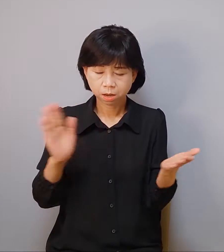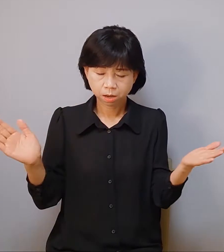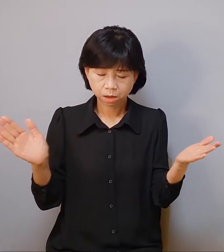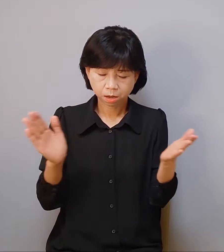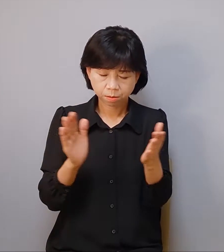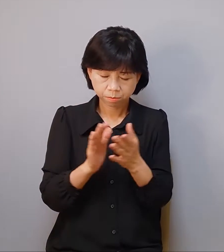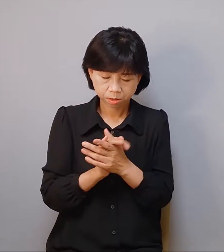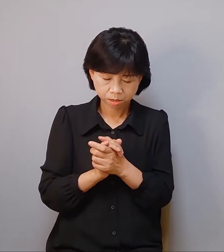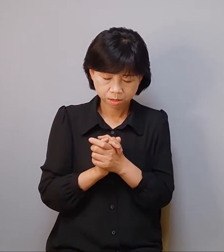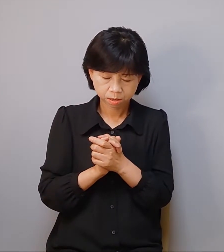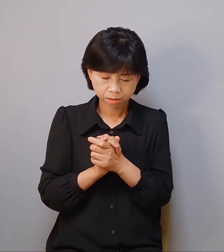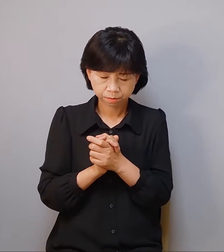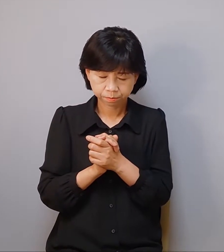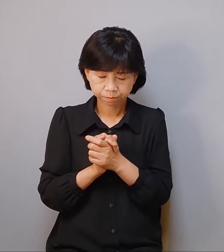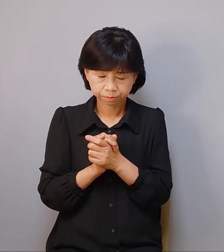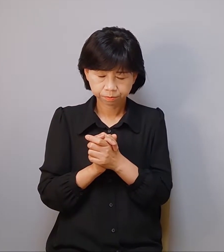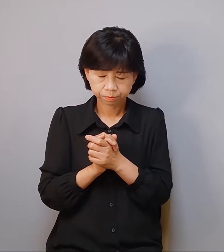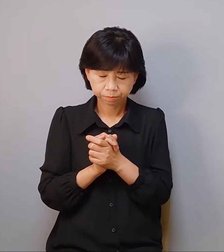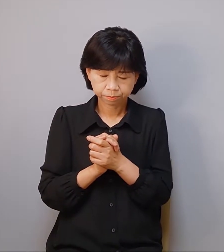믿사옵나이다. 아멘.